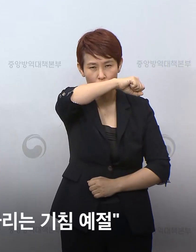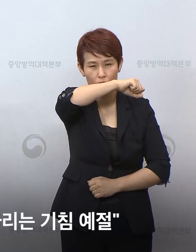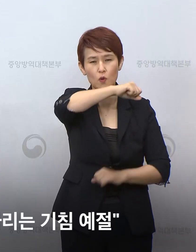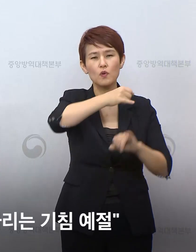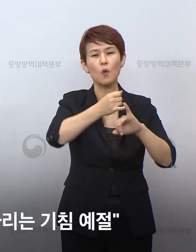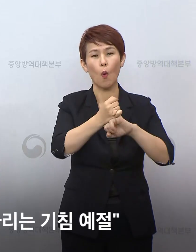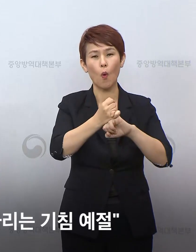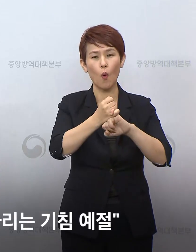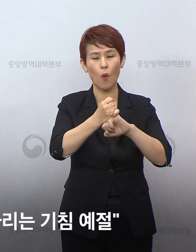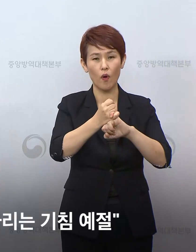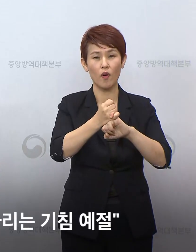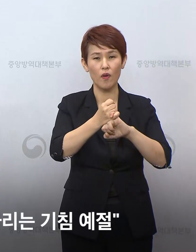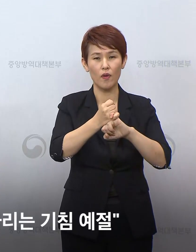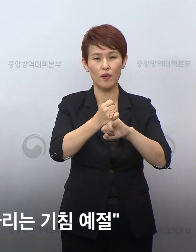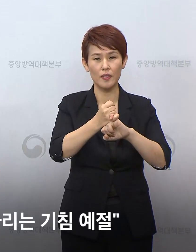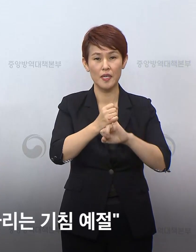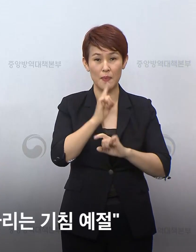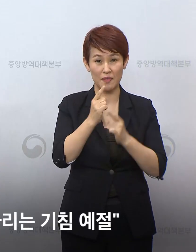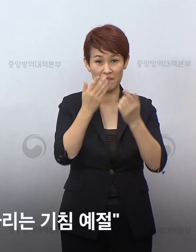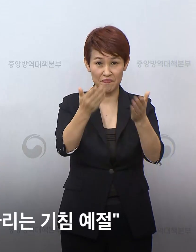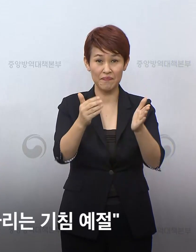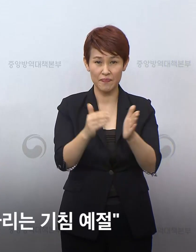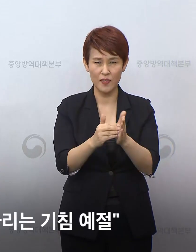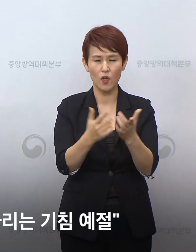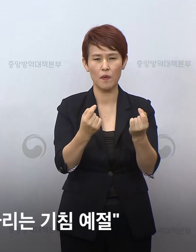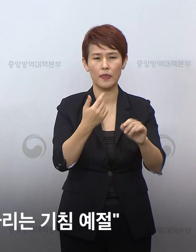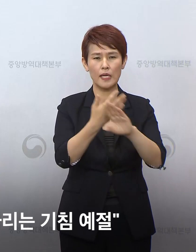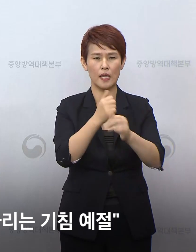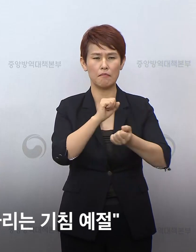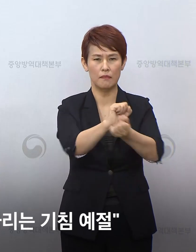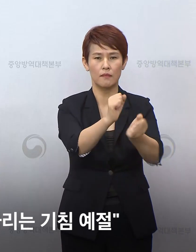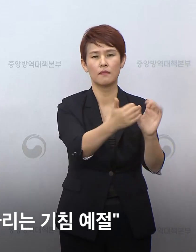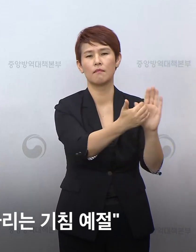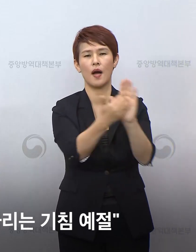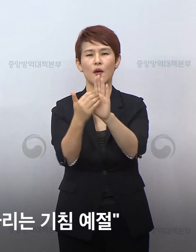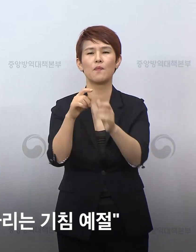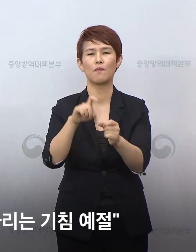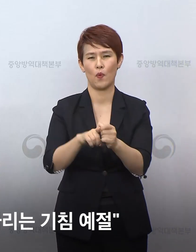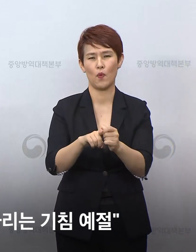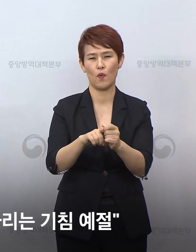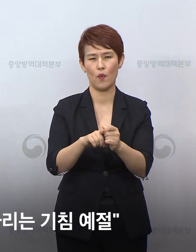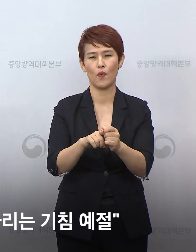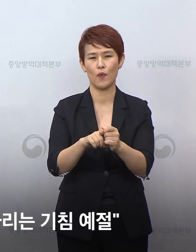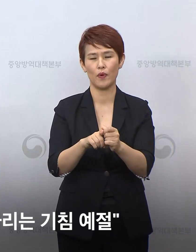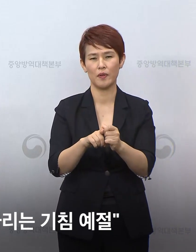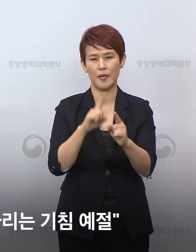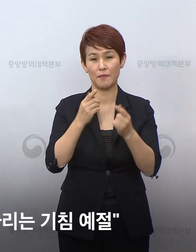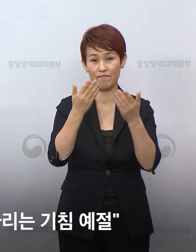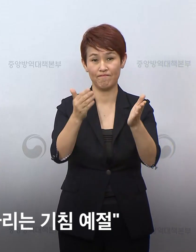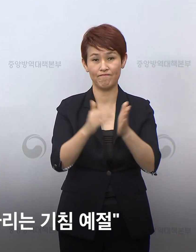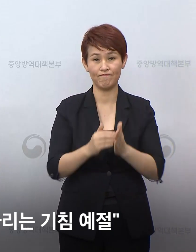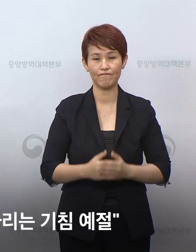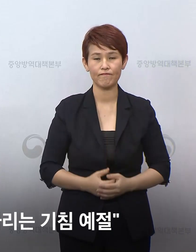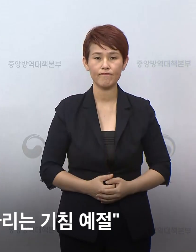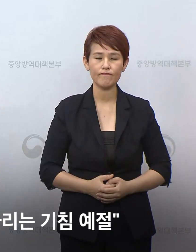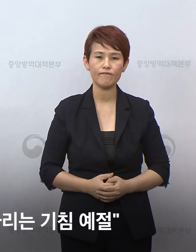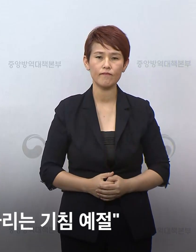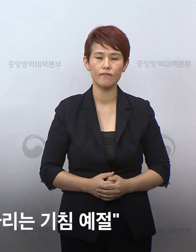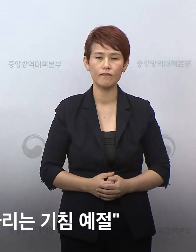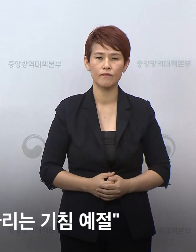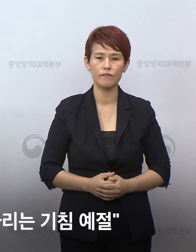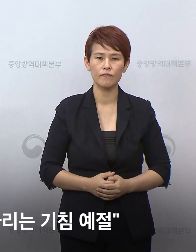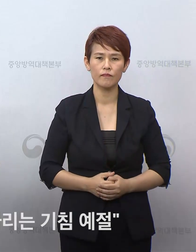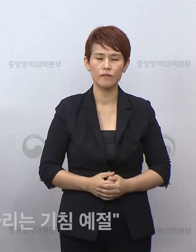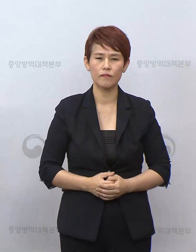가리고 기침하실 때 막아주는 것도 이제 남에게 대한 전파를 차단하는 그런 예방 수칙으로 계속 말씀을 드리고 있는